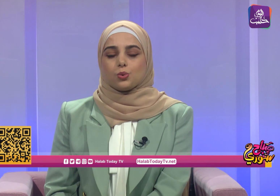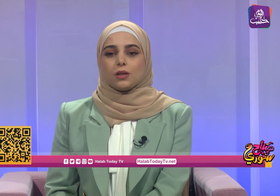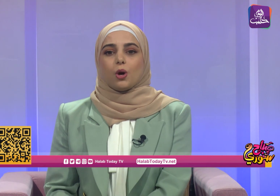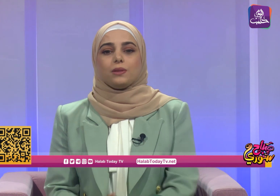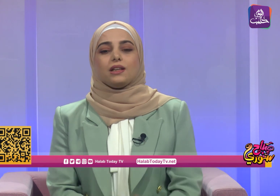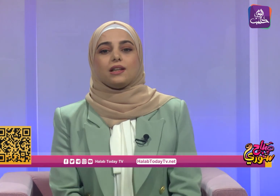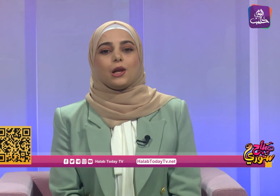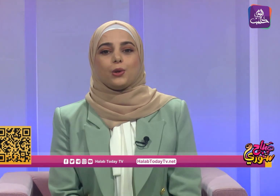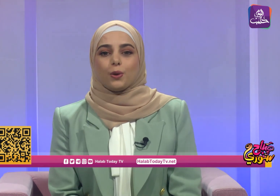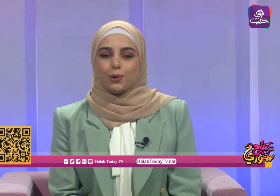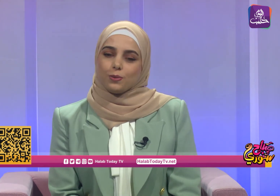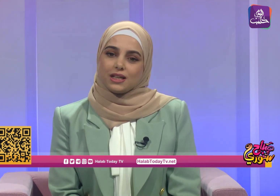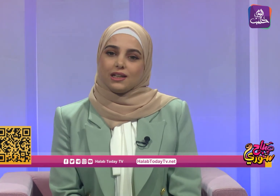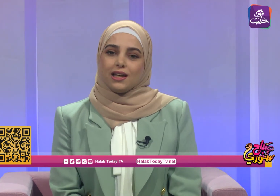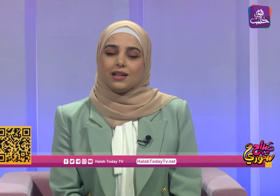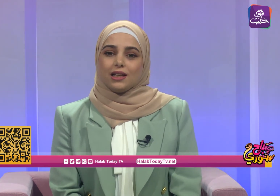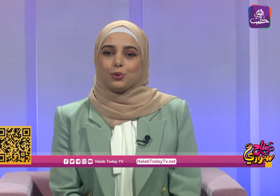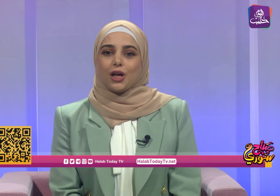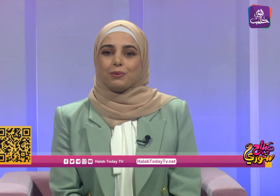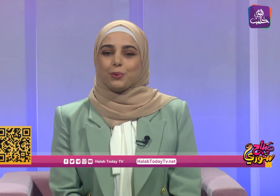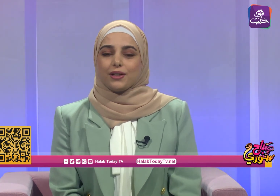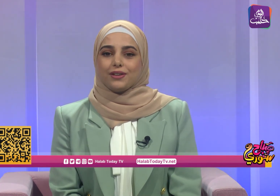مع أمنياتنا لكم بيوم سعيد. تابعونا عبر معرفات قناة